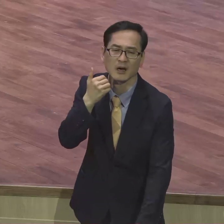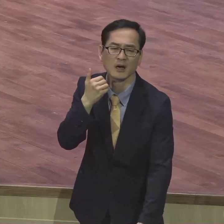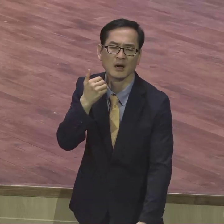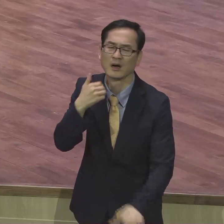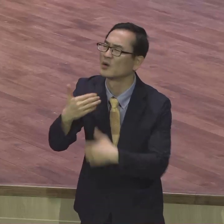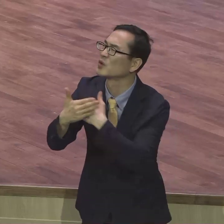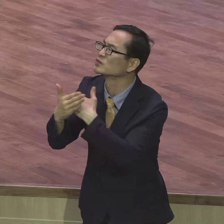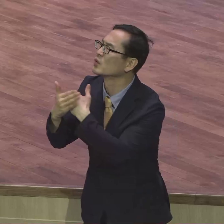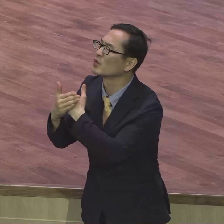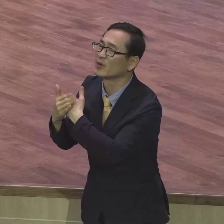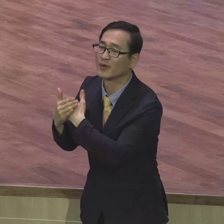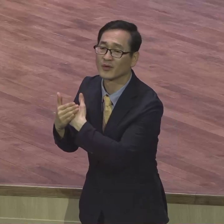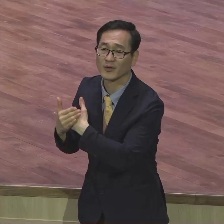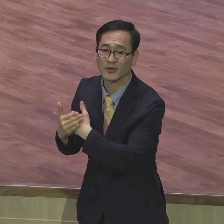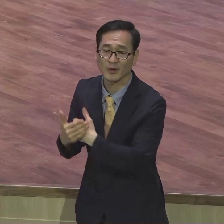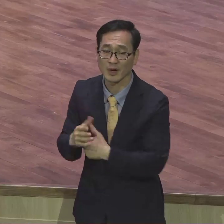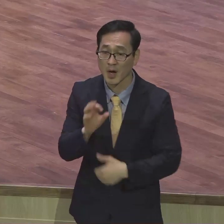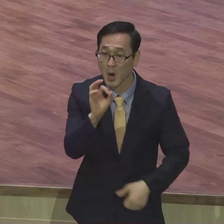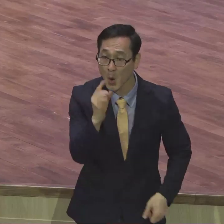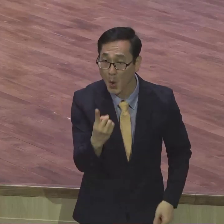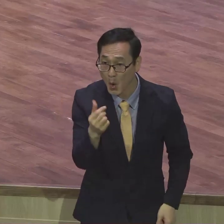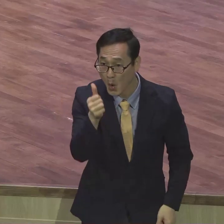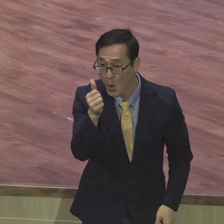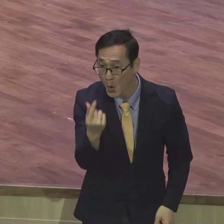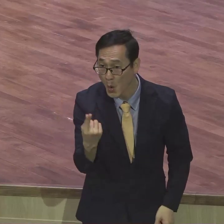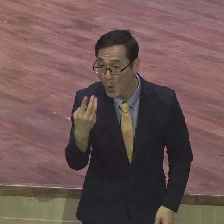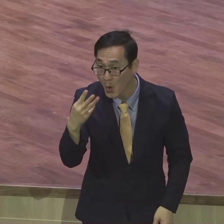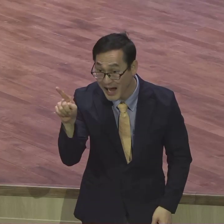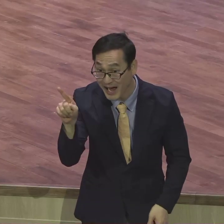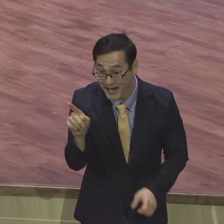오호라 이 말은요. 비참하다.